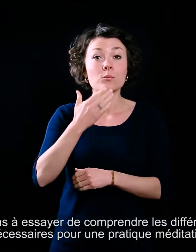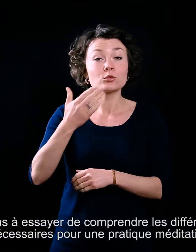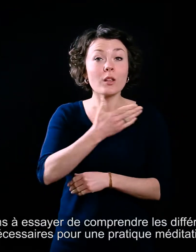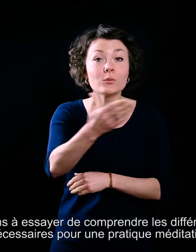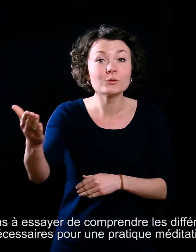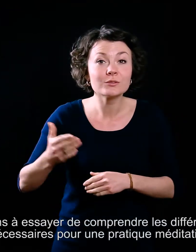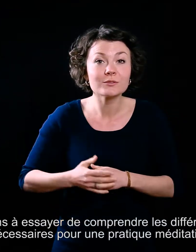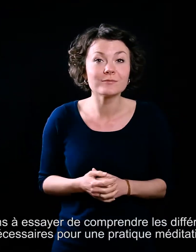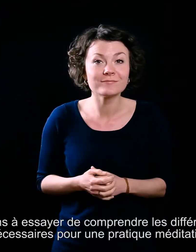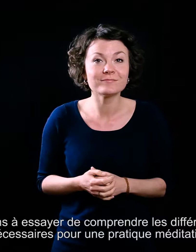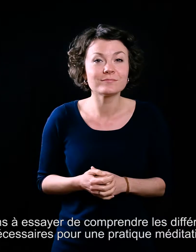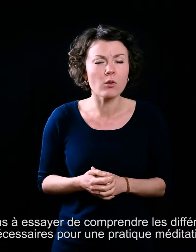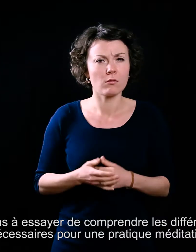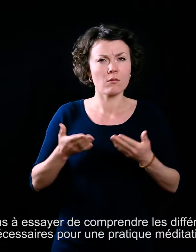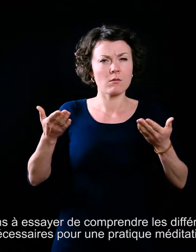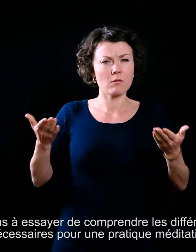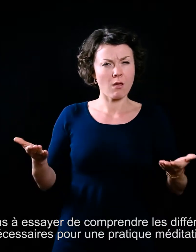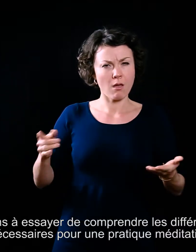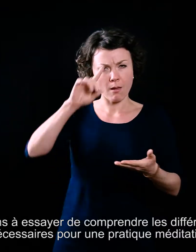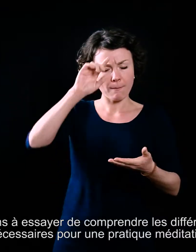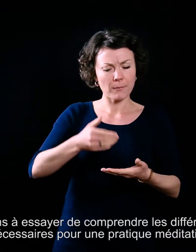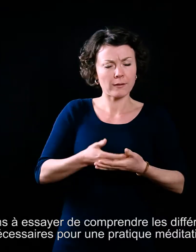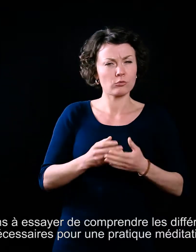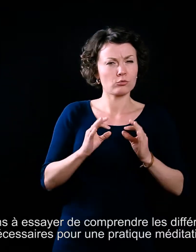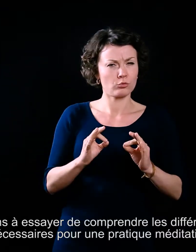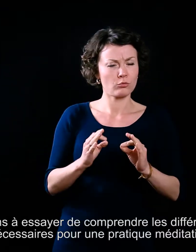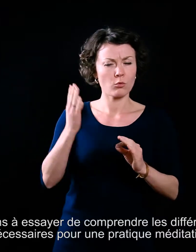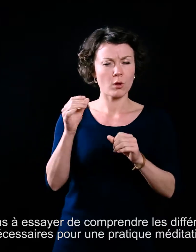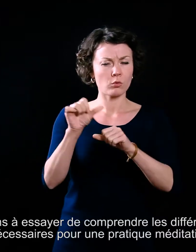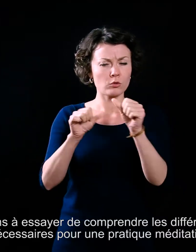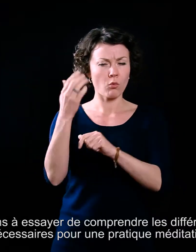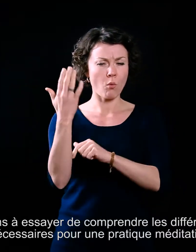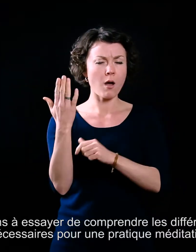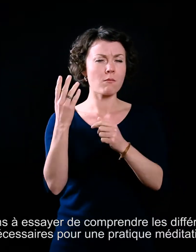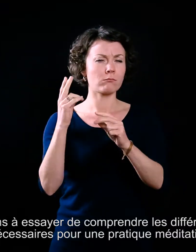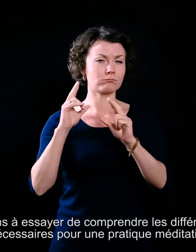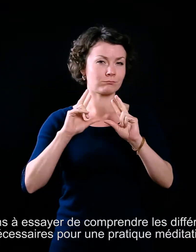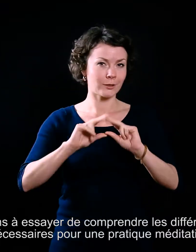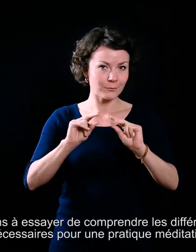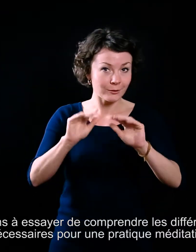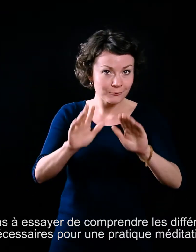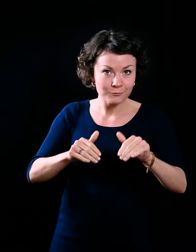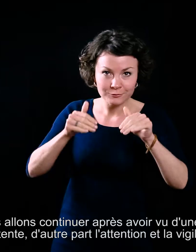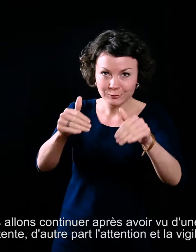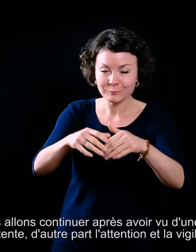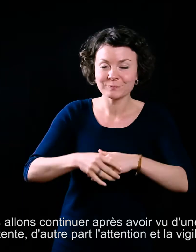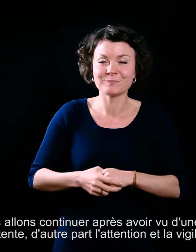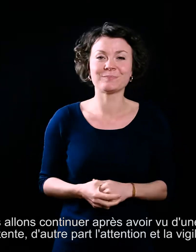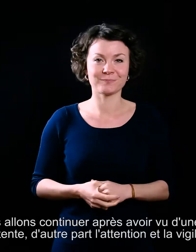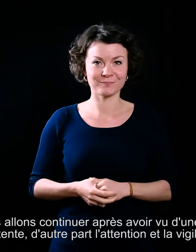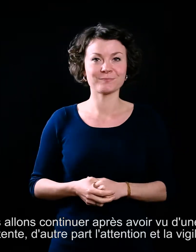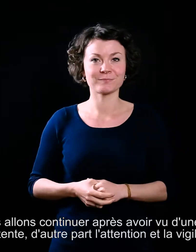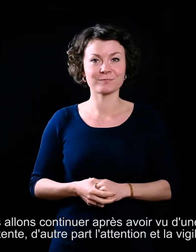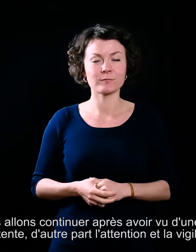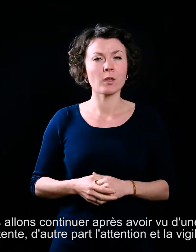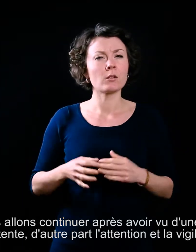Continuons à essayer de comprendre les différentes conditions nécessaires pour une pratique méditative juste. Nous allons